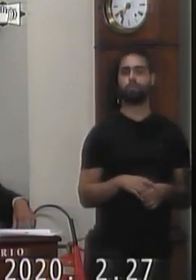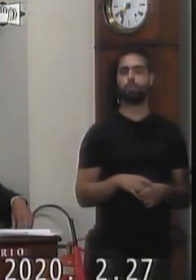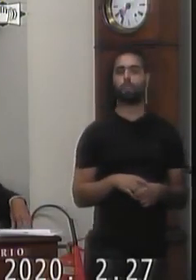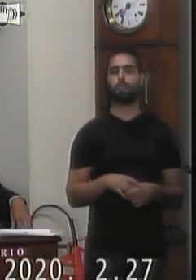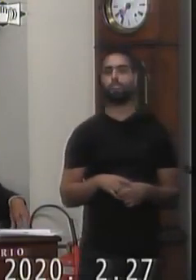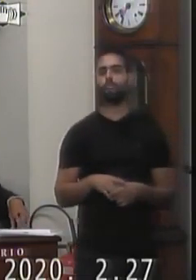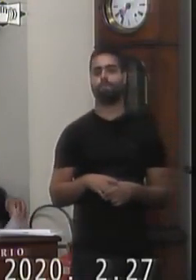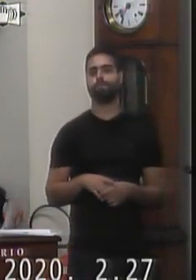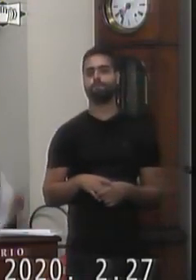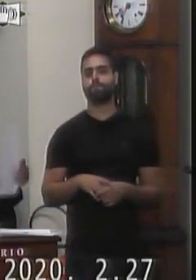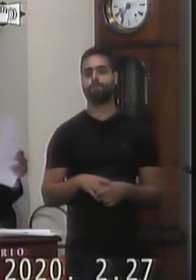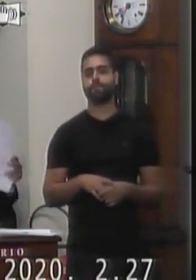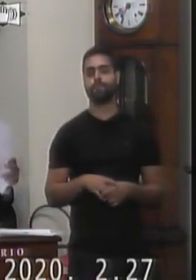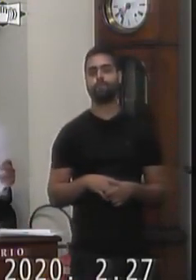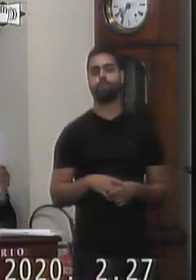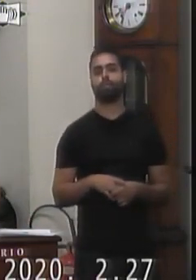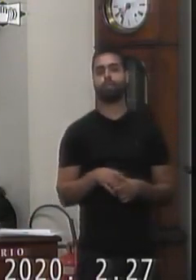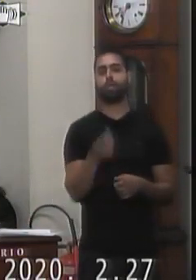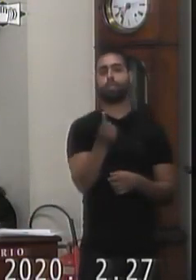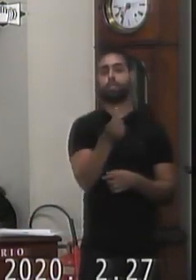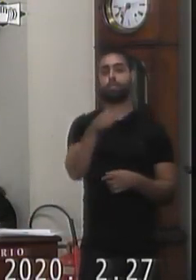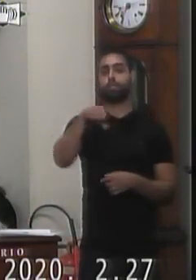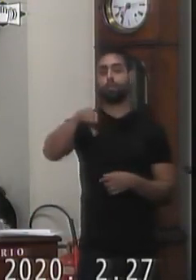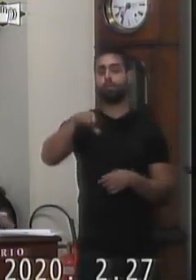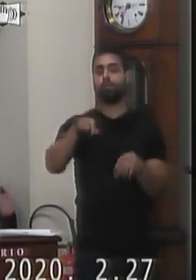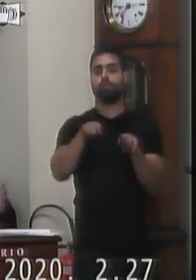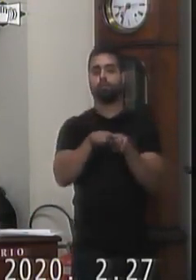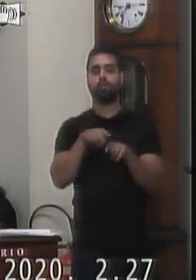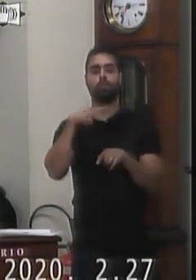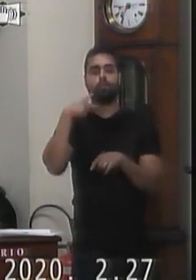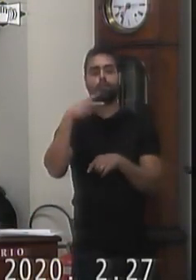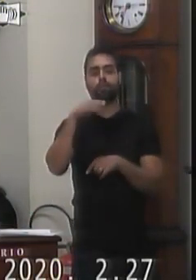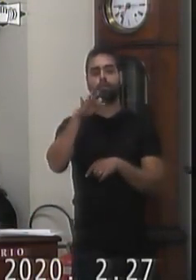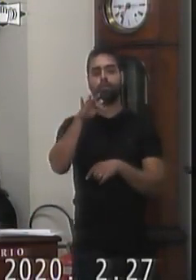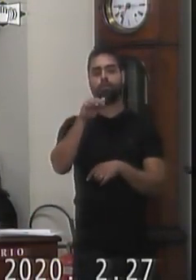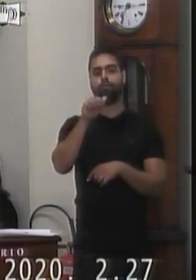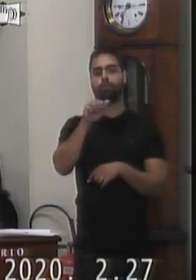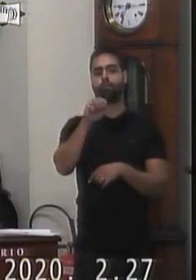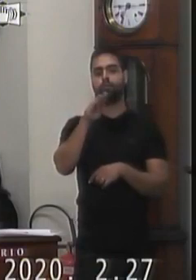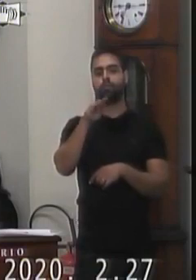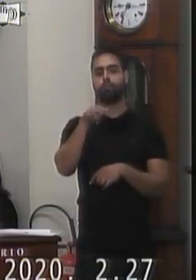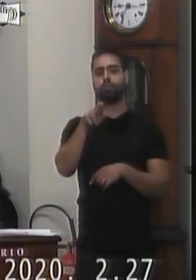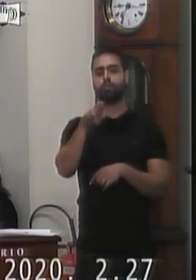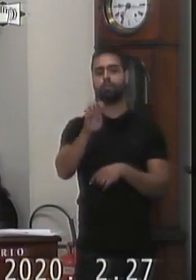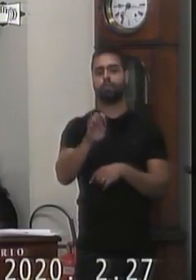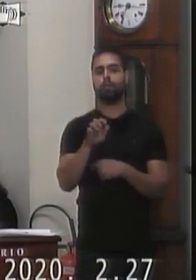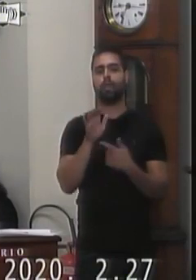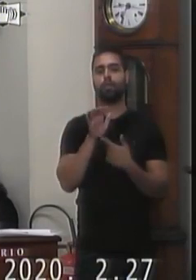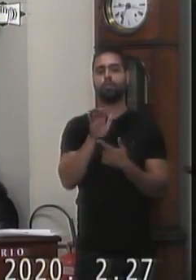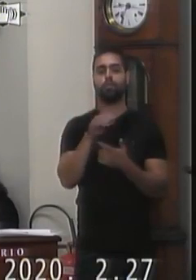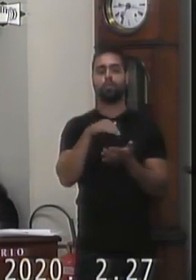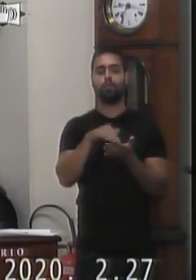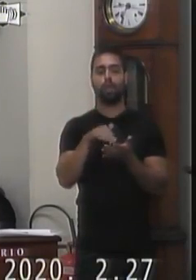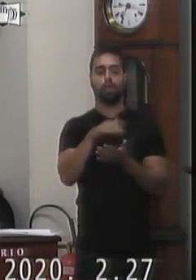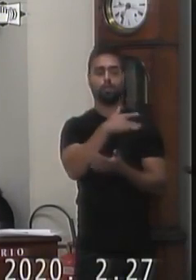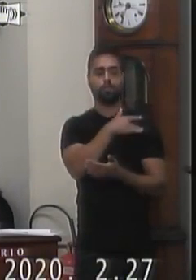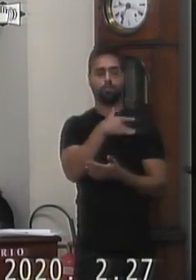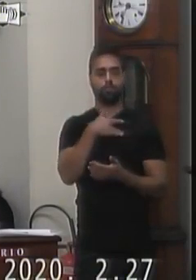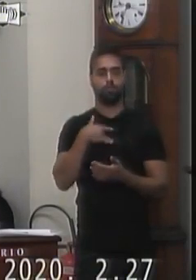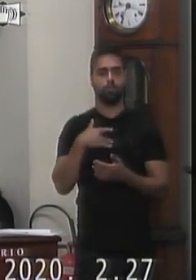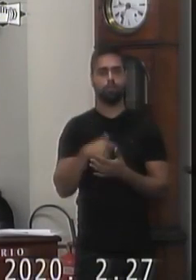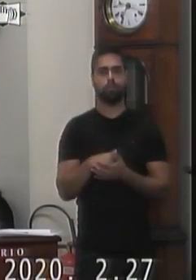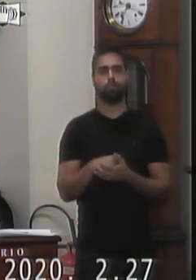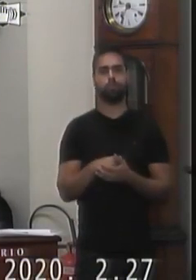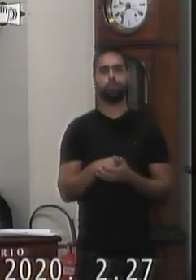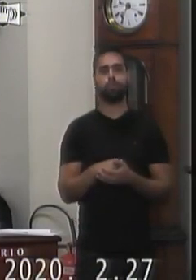vereadora Fabiane. A indicação 69 também é da vereadora Fabiane. Ela indica a secretária de Saúde, ao coordenador de